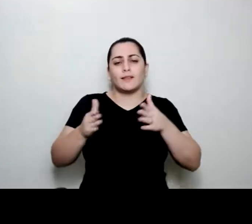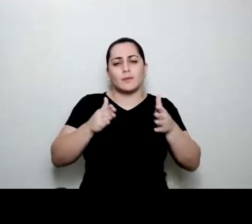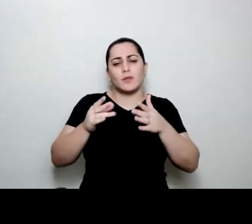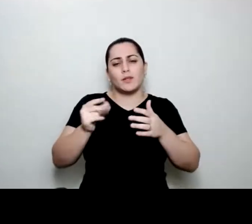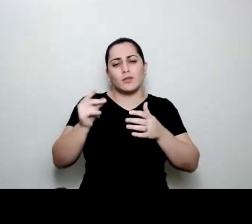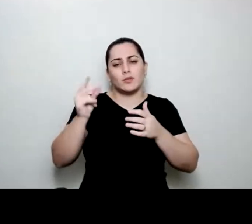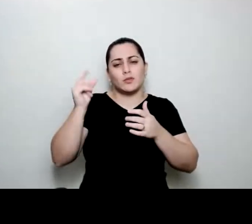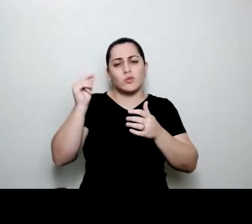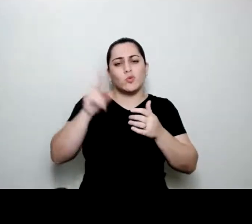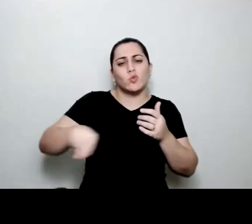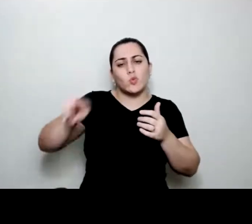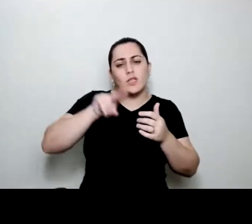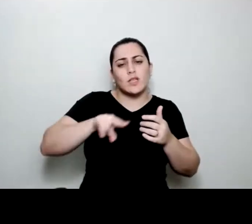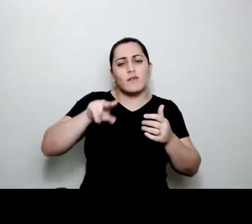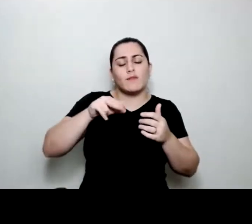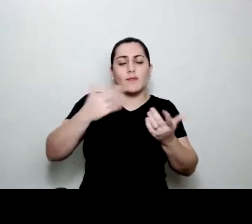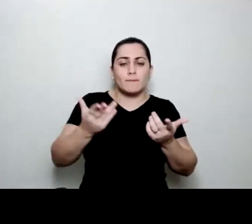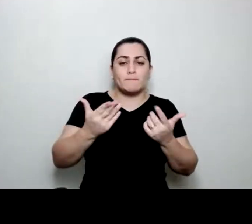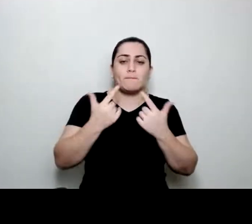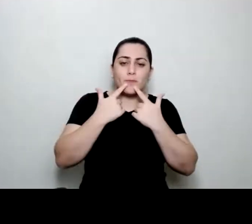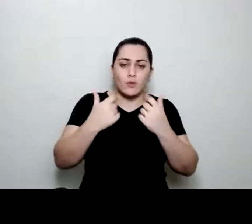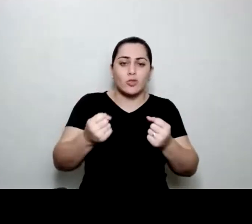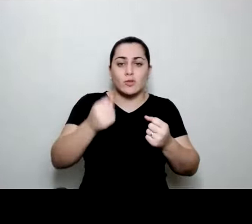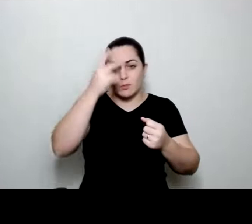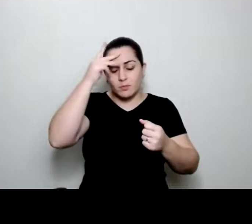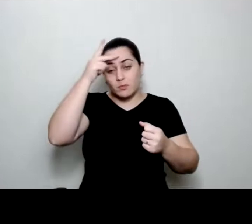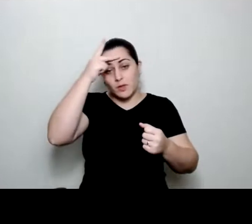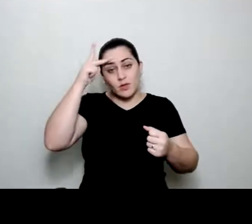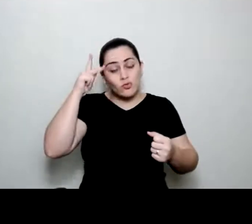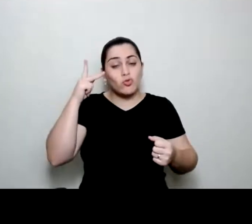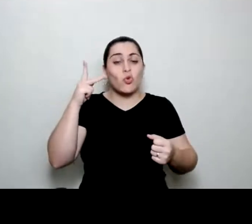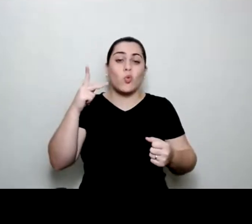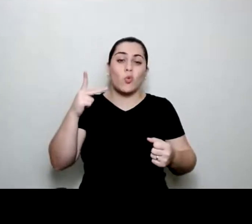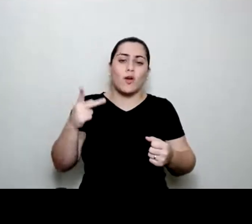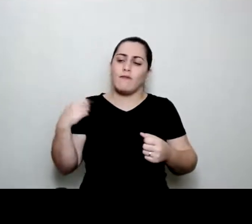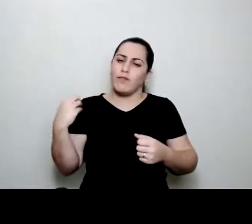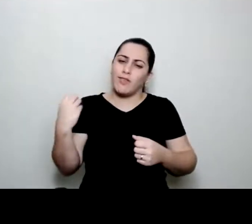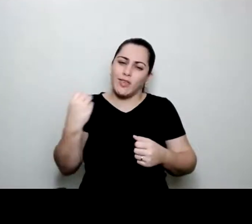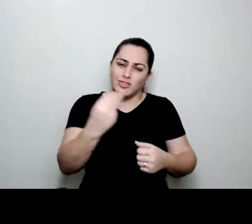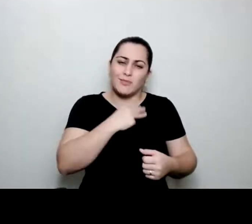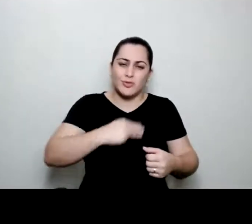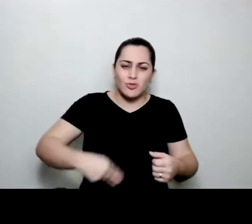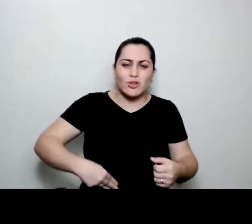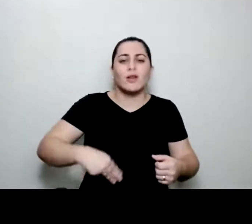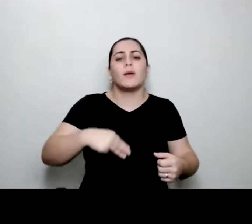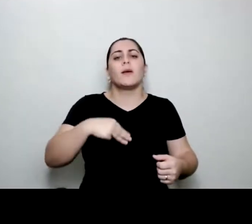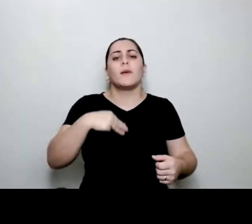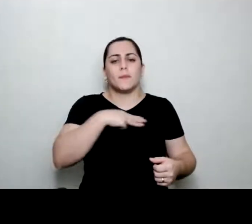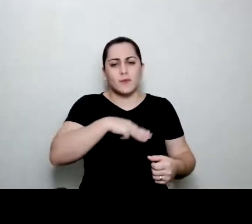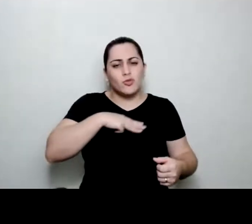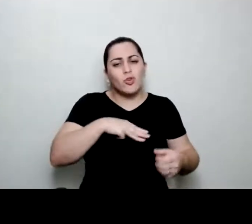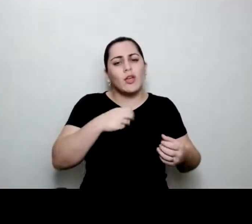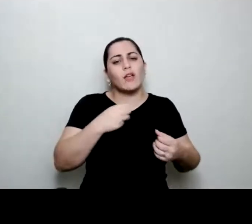que instrumentalizavam linguisticamente os missionários e os demais agentes coloniais em seus